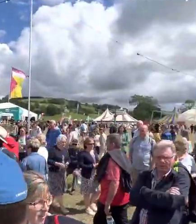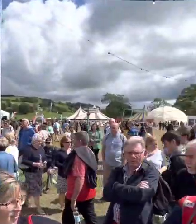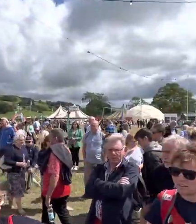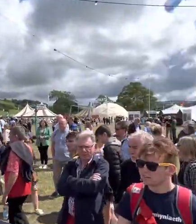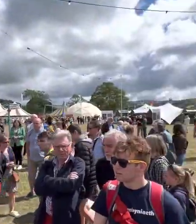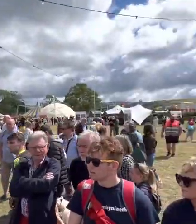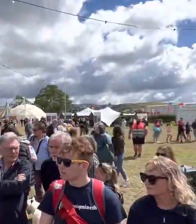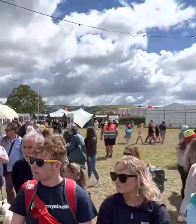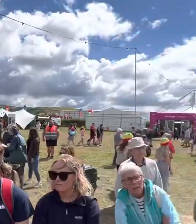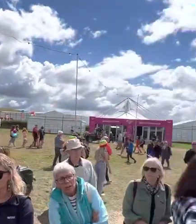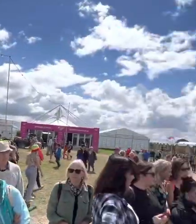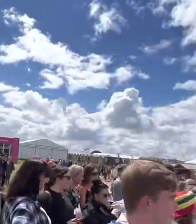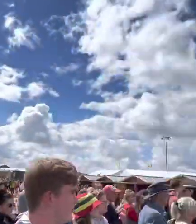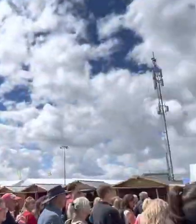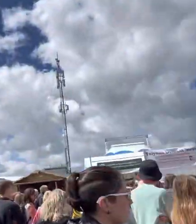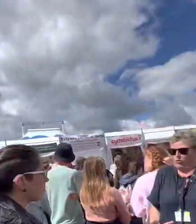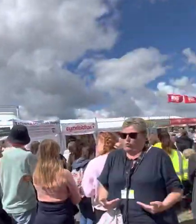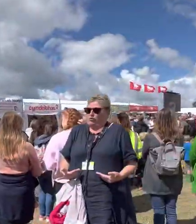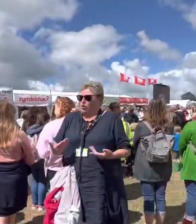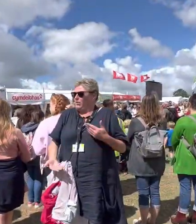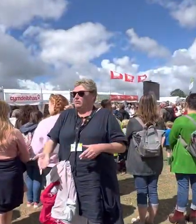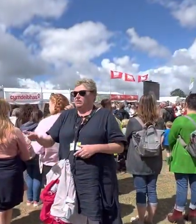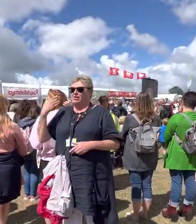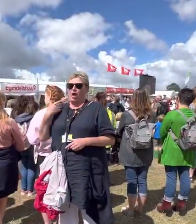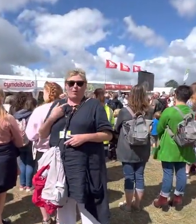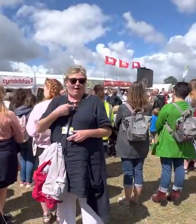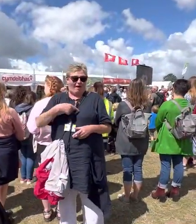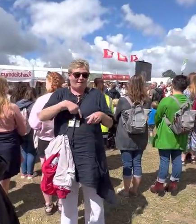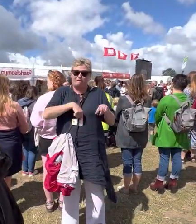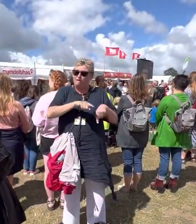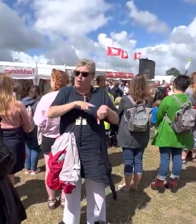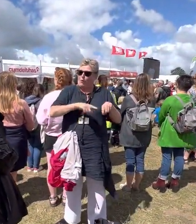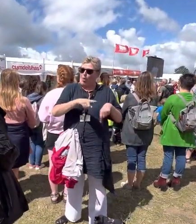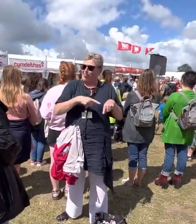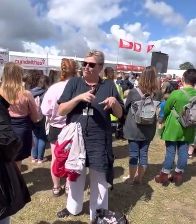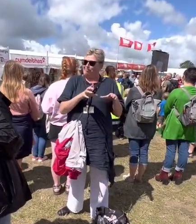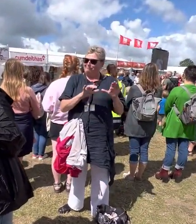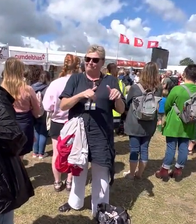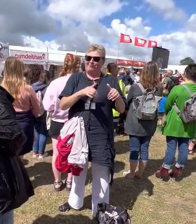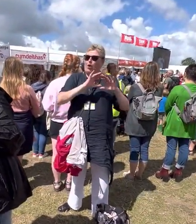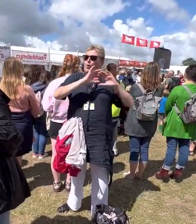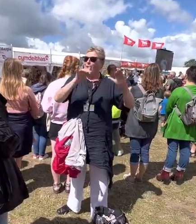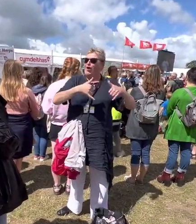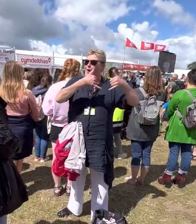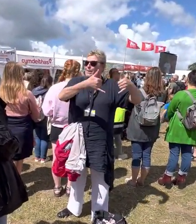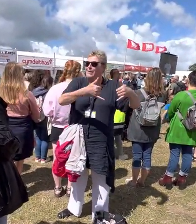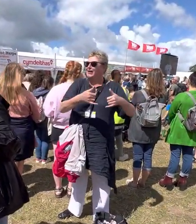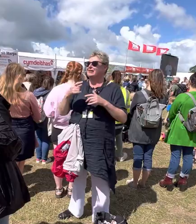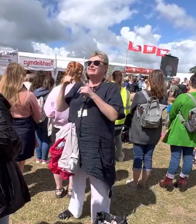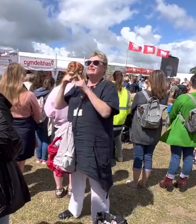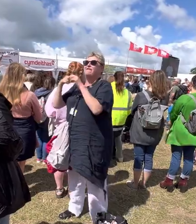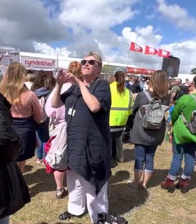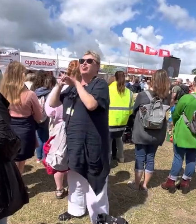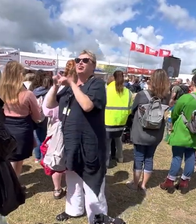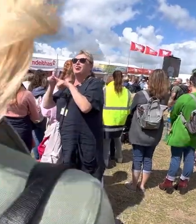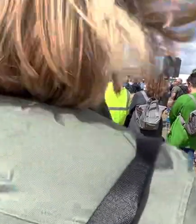y dyddiau yma. Mae ein tîm pêl-droed cenedlaethol yn gwpan y byd, mae Dafydd Iwan ar frig y